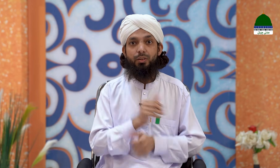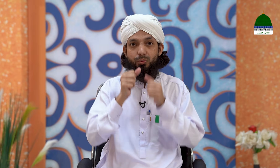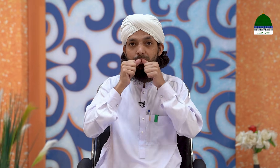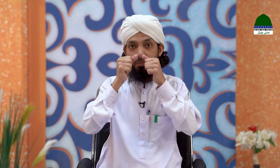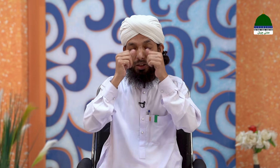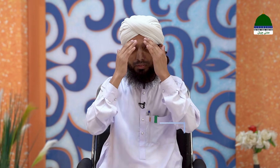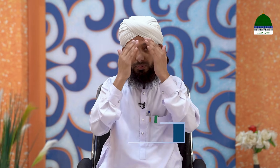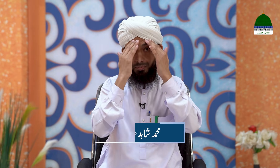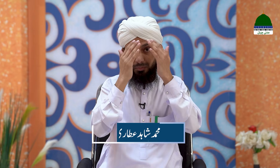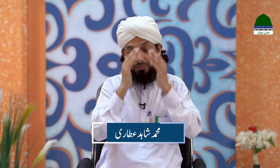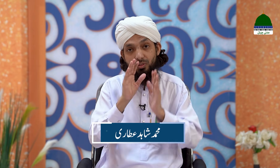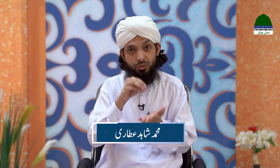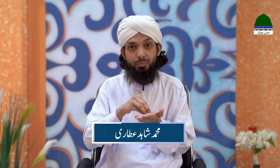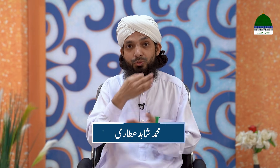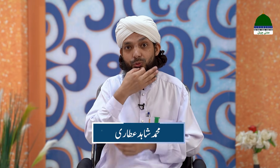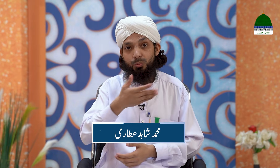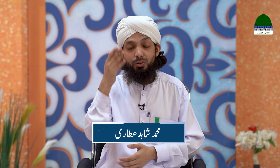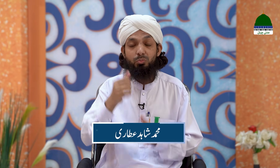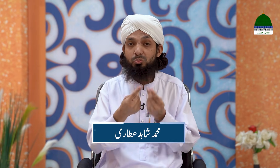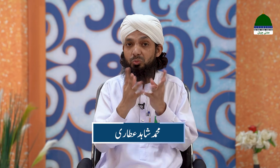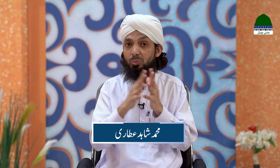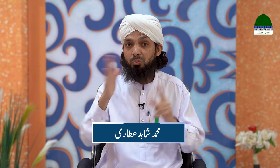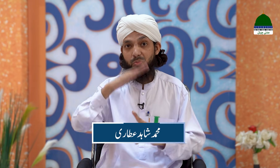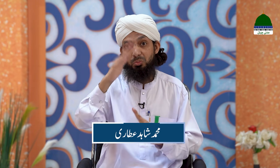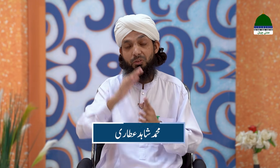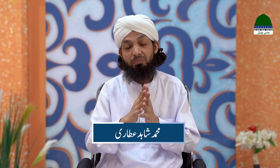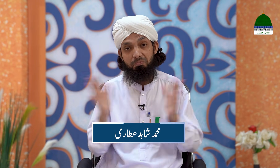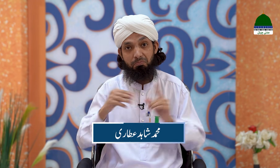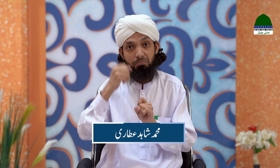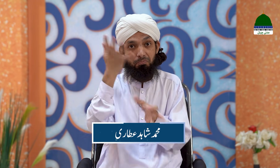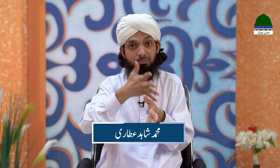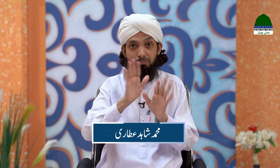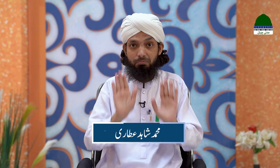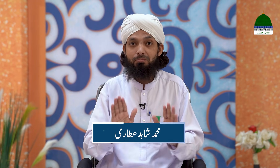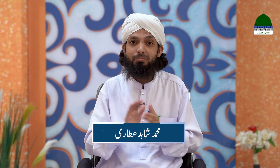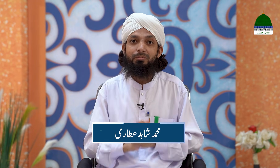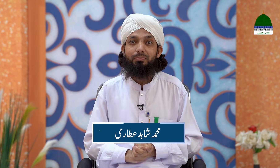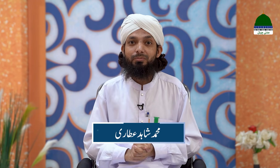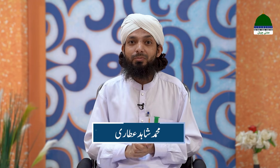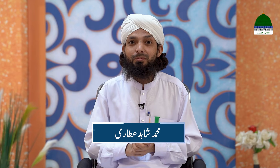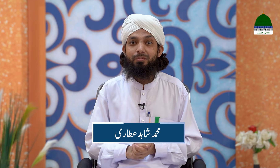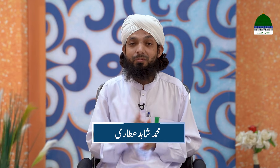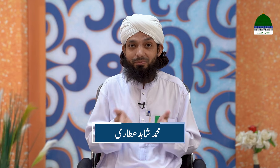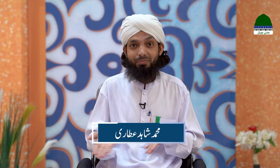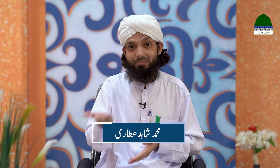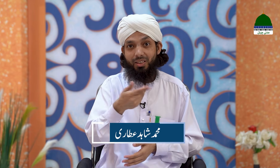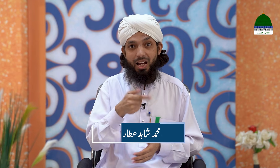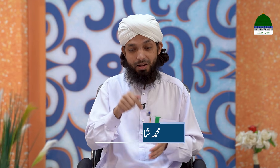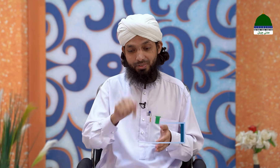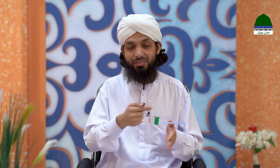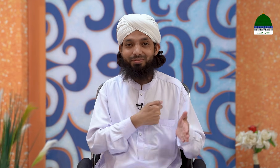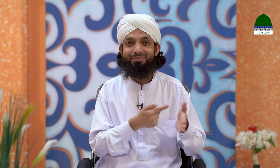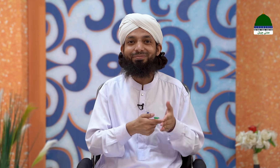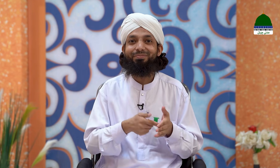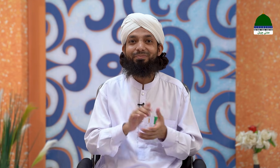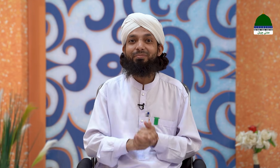پڑھیں، ذکر و اذکار کریں۔ سبحان اللہ، کتنی برکتیں ہیں، کتنی رحمتیں نازل ہوتی ہیں، سبحان اللہ۔ تو اس مرتبہ نیت کر لیجئے کہ انشاءاللہ عز